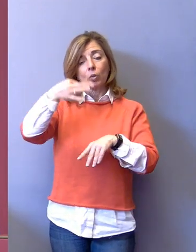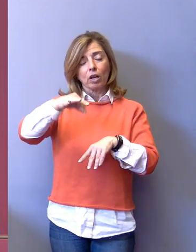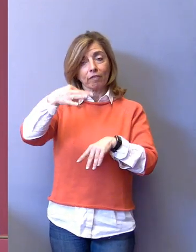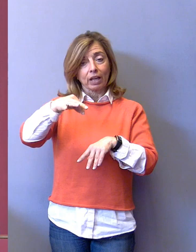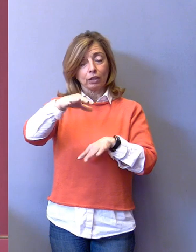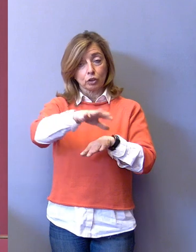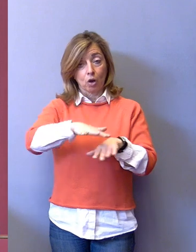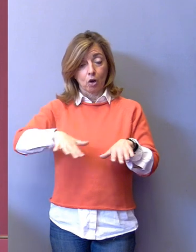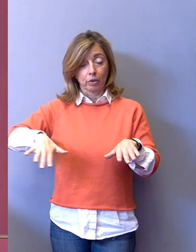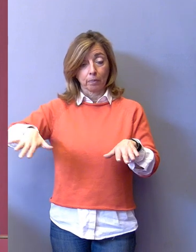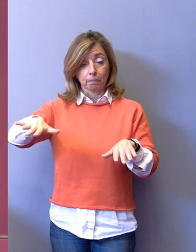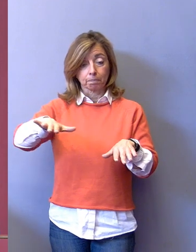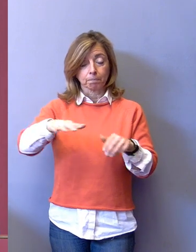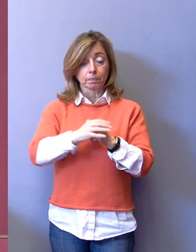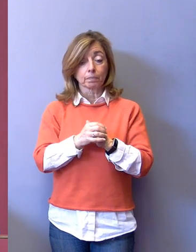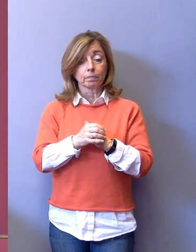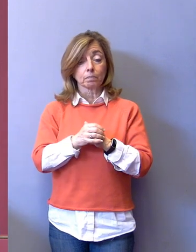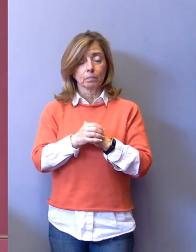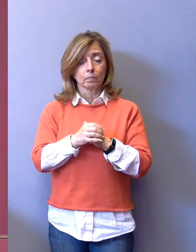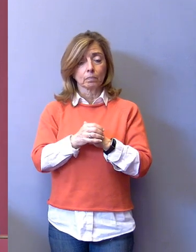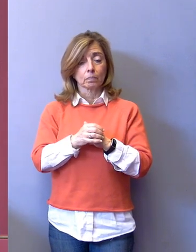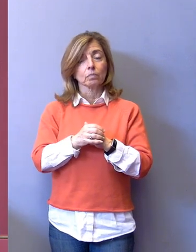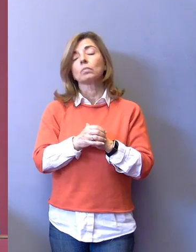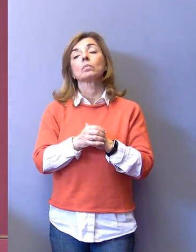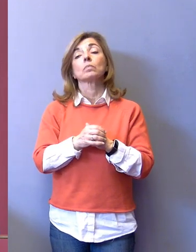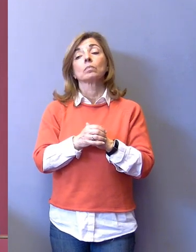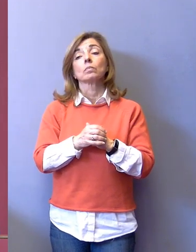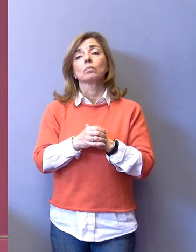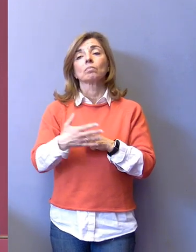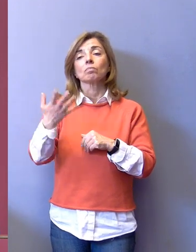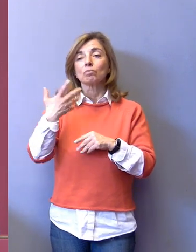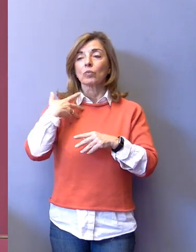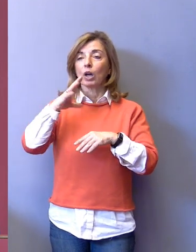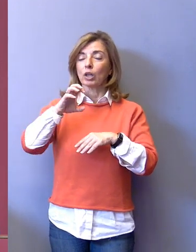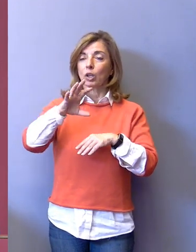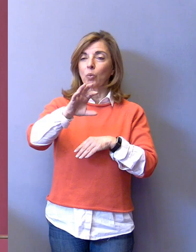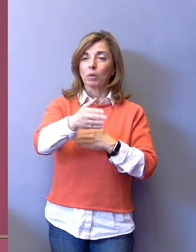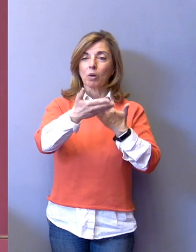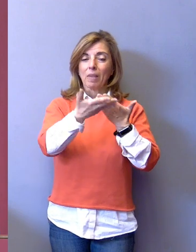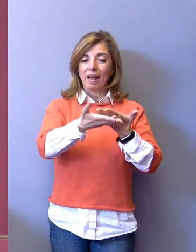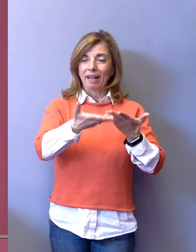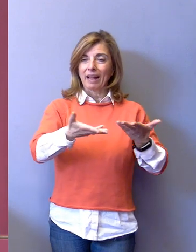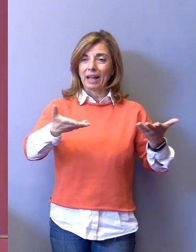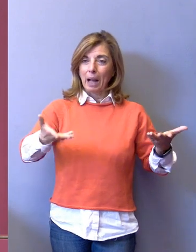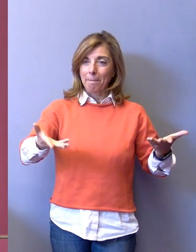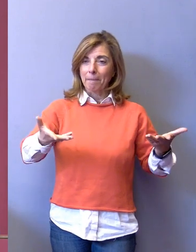immobili Quindi partiamo dal recupero dei campetti polifunzionali esistenti